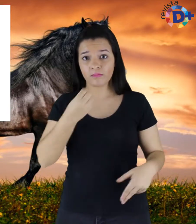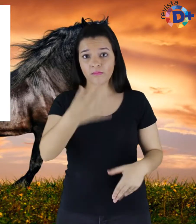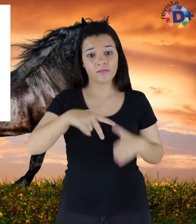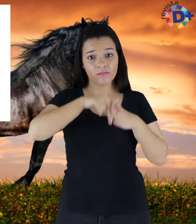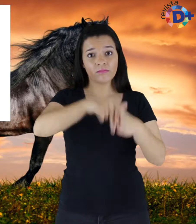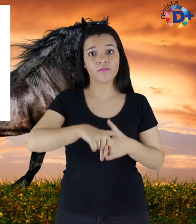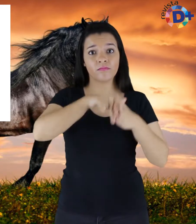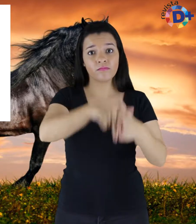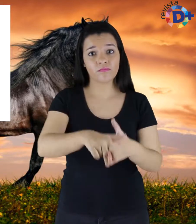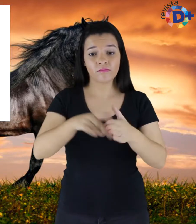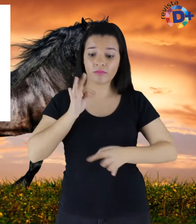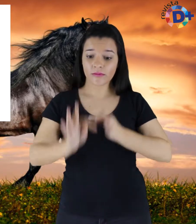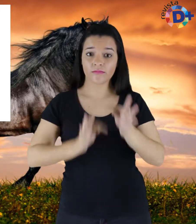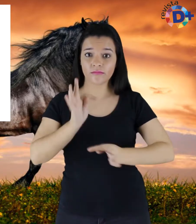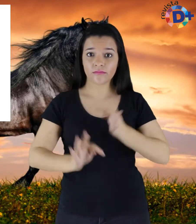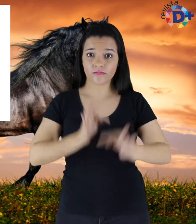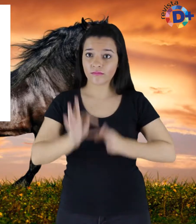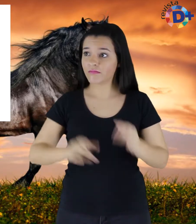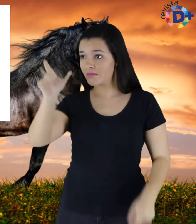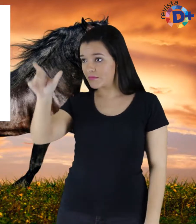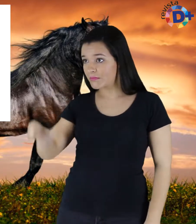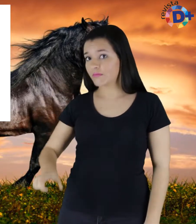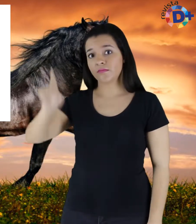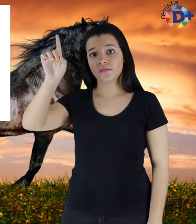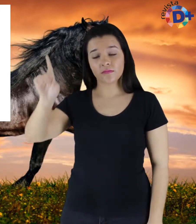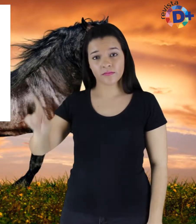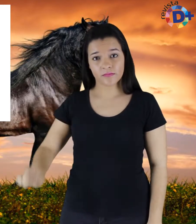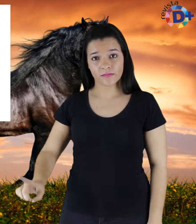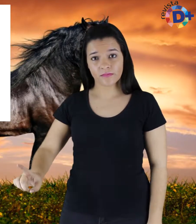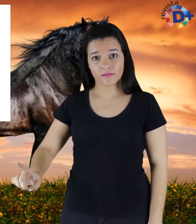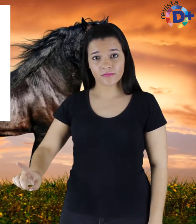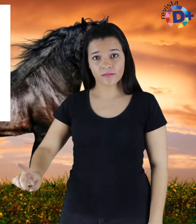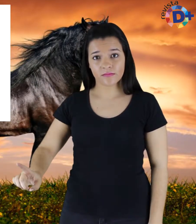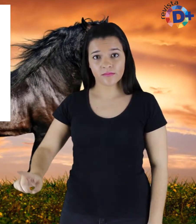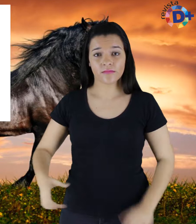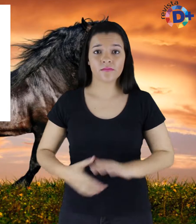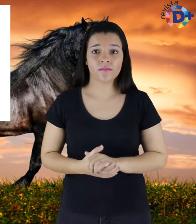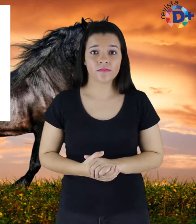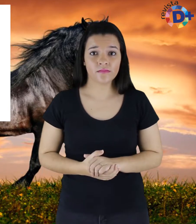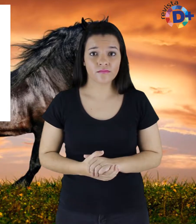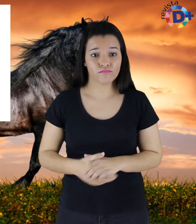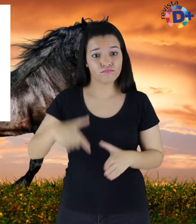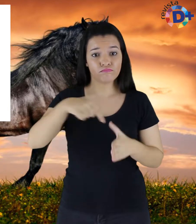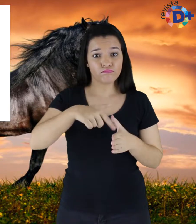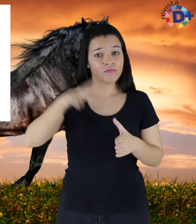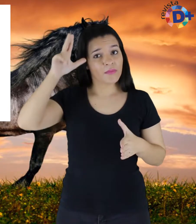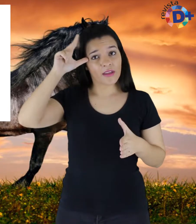o tratamento de pessoas com deficiências a utilização do cavalo para o tratamento